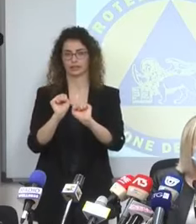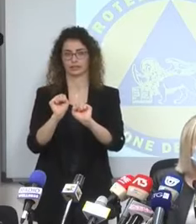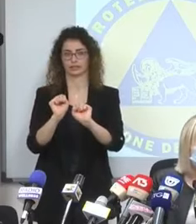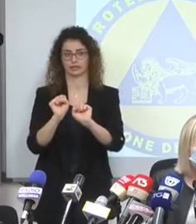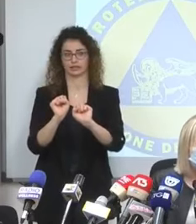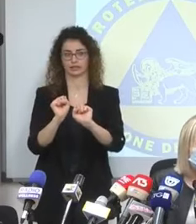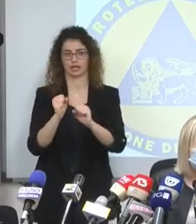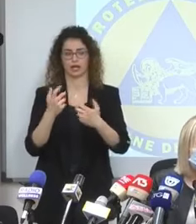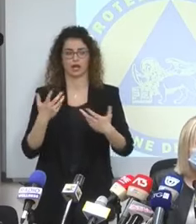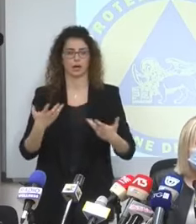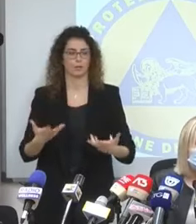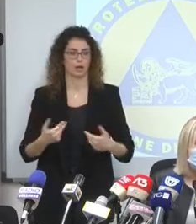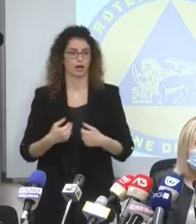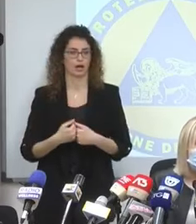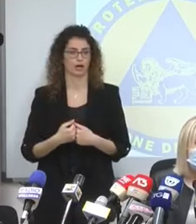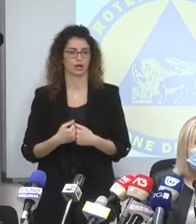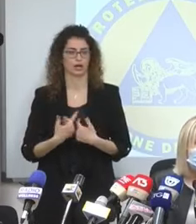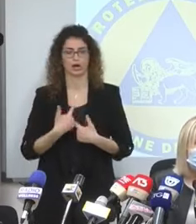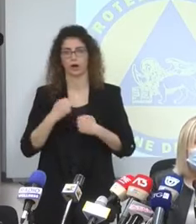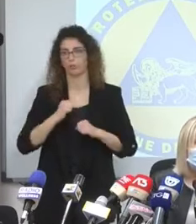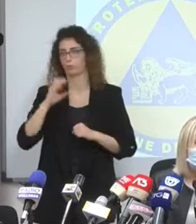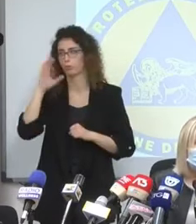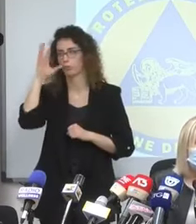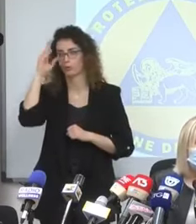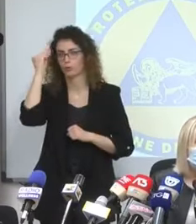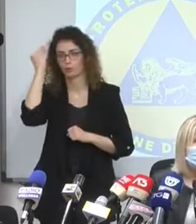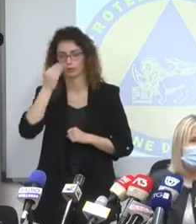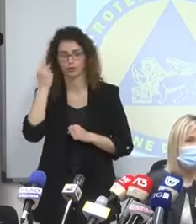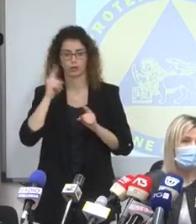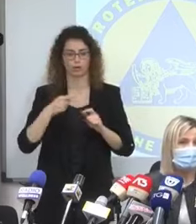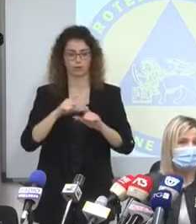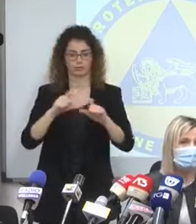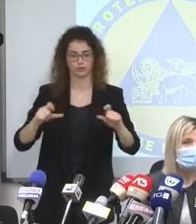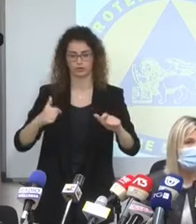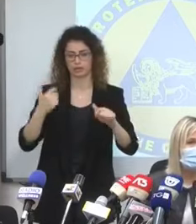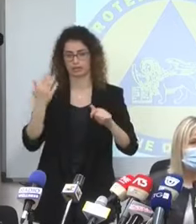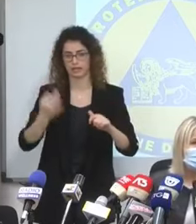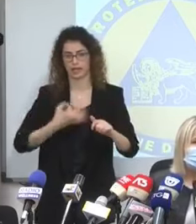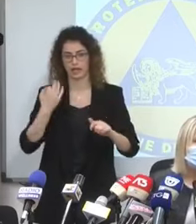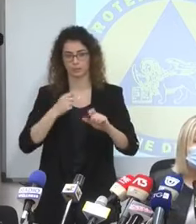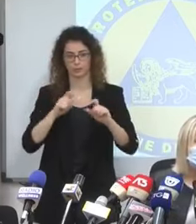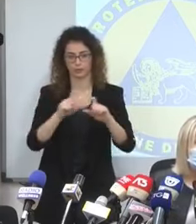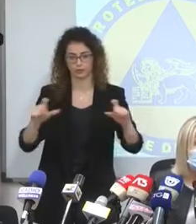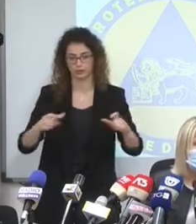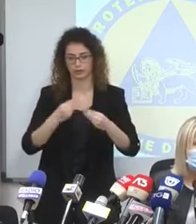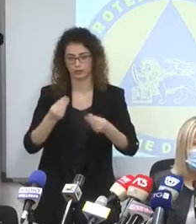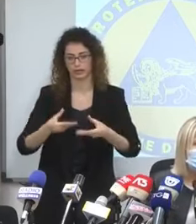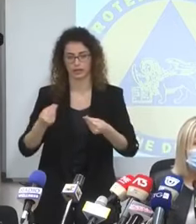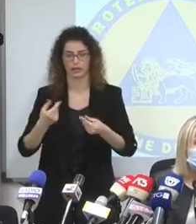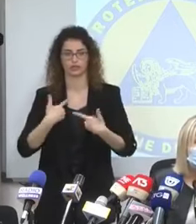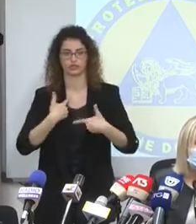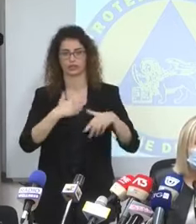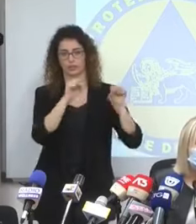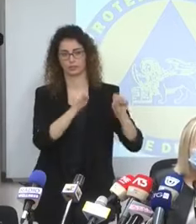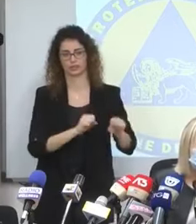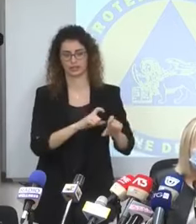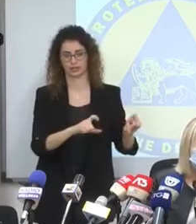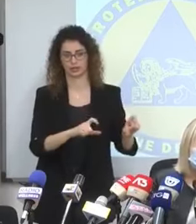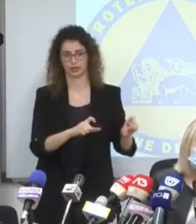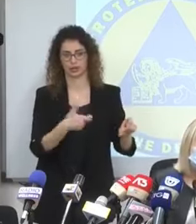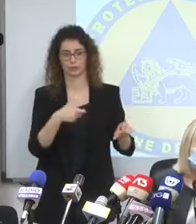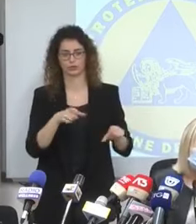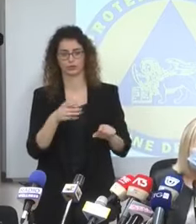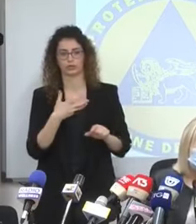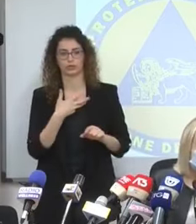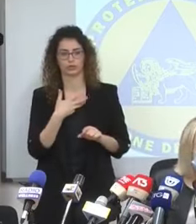viene vaccinato, però non è che possiamo pensare di avere vaccini sempre a disposizione, cioè quella scorta per dire, perché poi